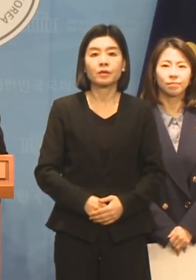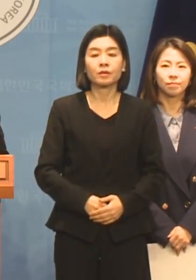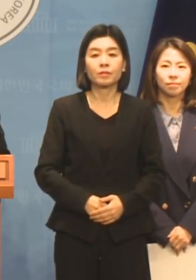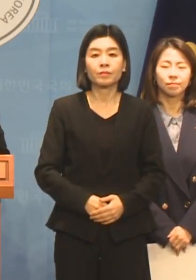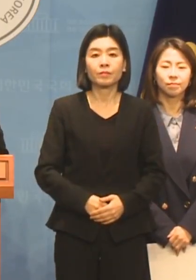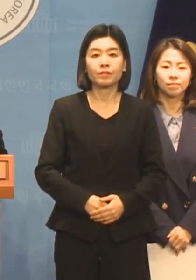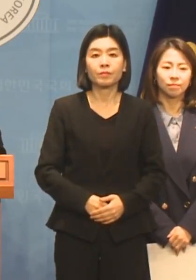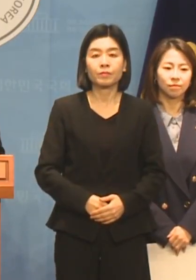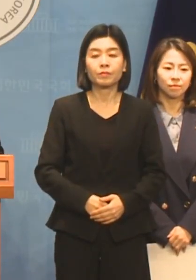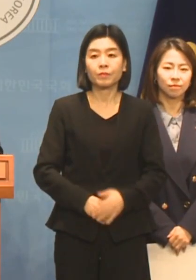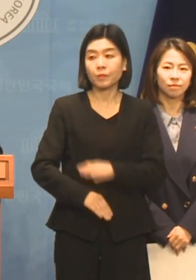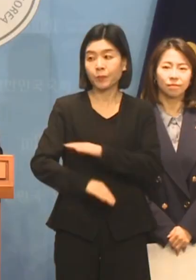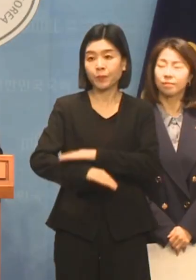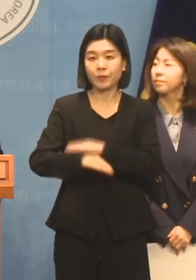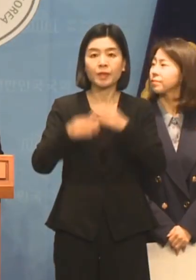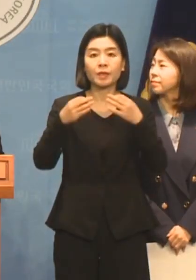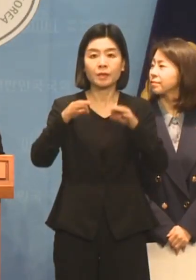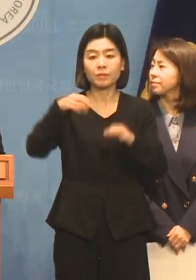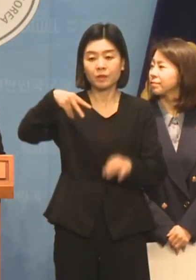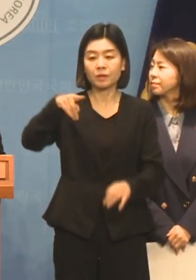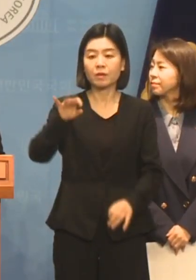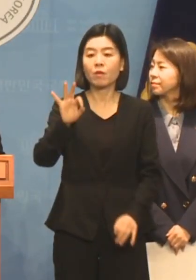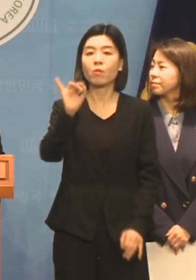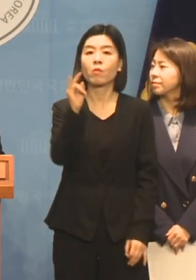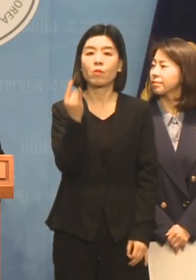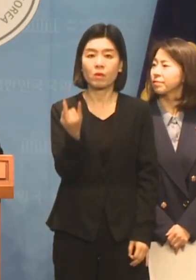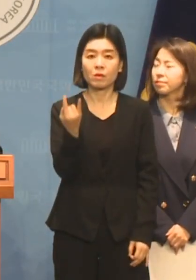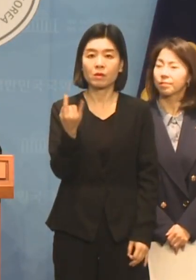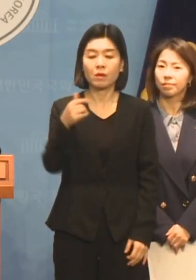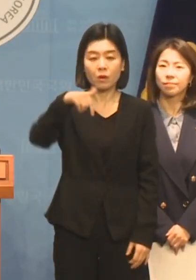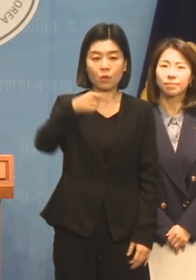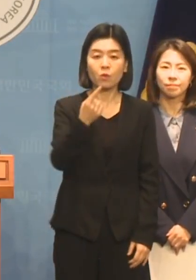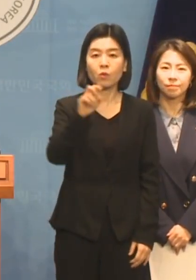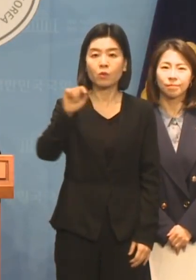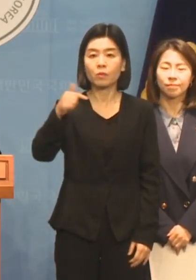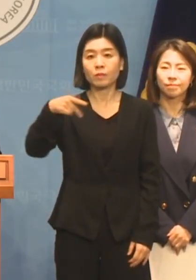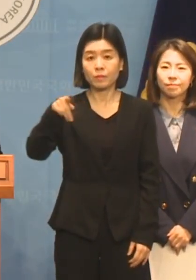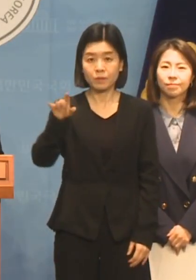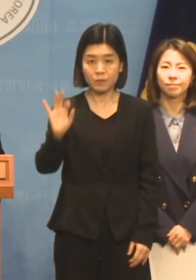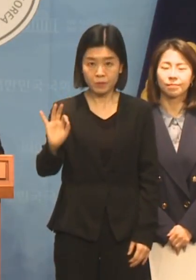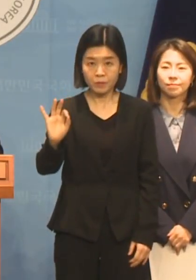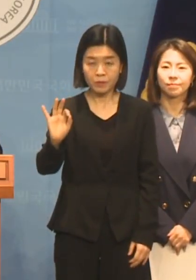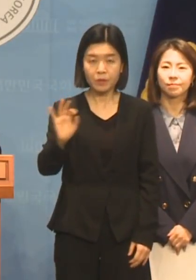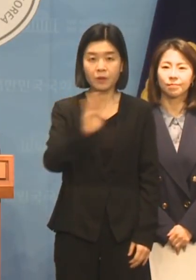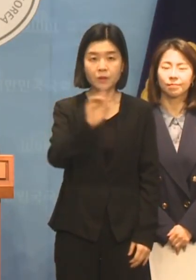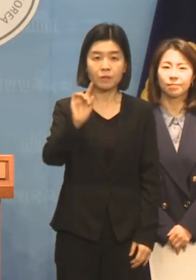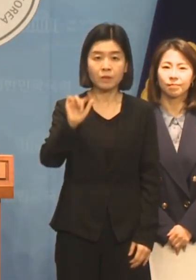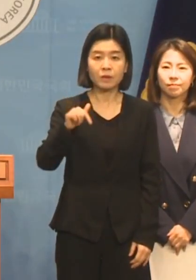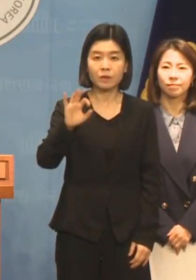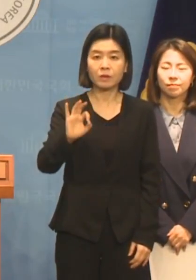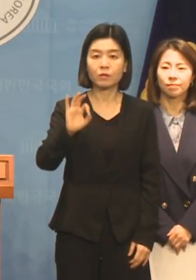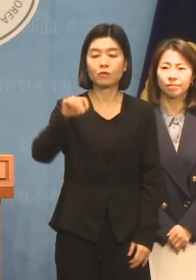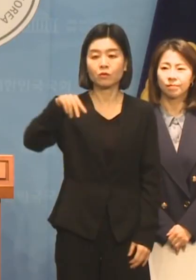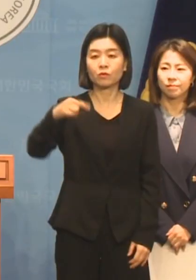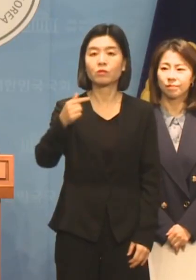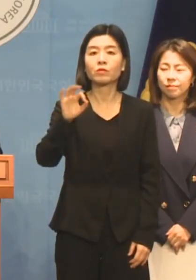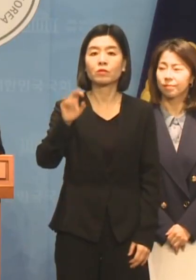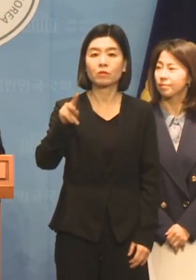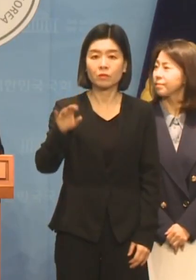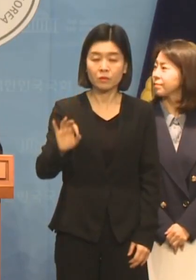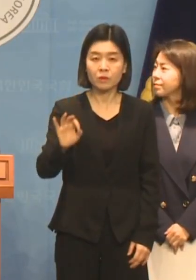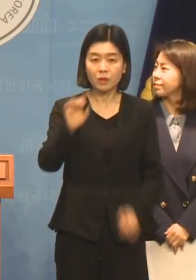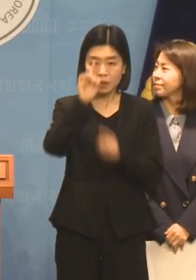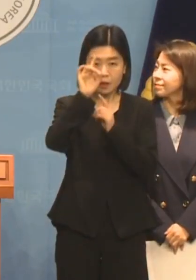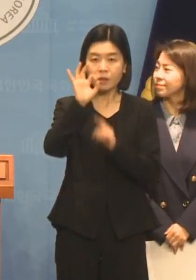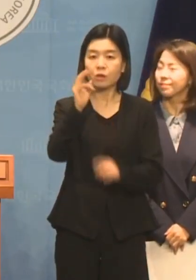오른쪽에 우리 김성애 의원님 자리해 주셨습니다. 고민정 의원님 같이 해주셨습니다. 강준현 의원님 자리해 주셨습니다.